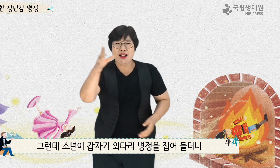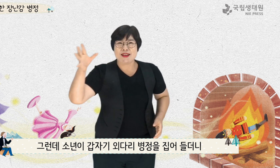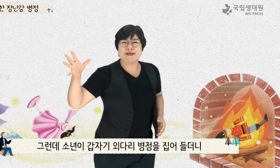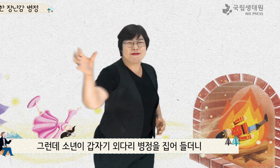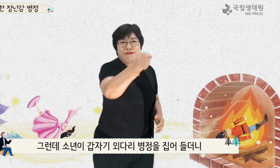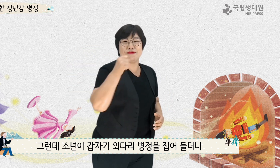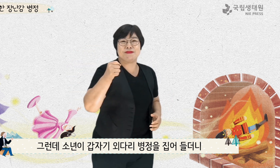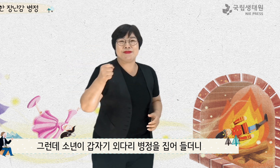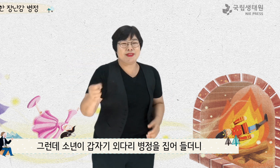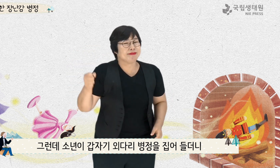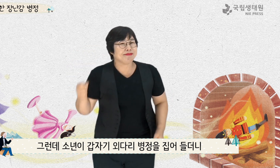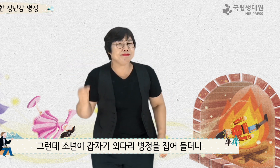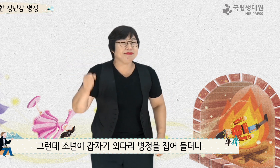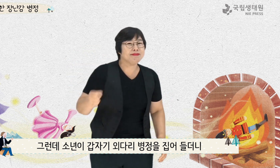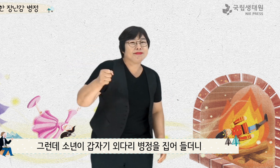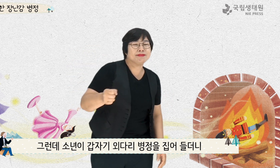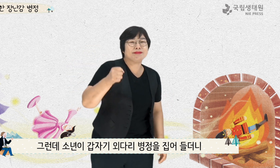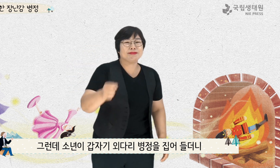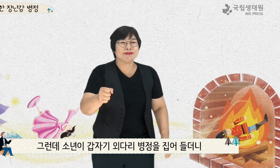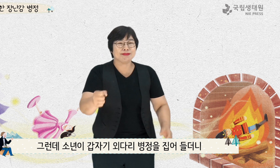병정을 집어들더니